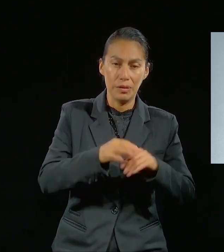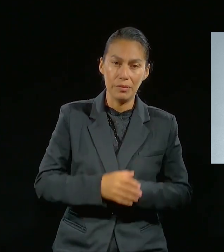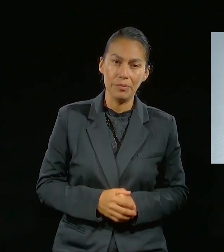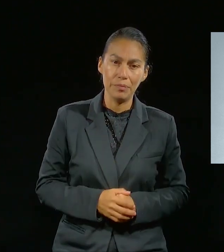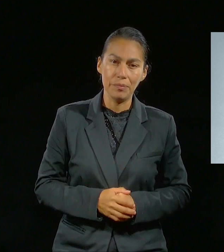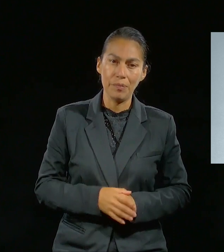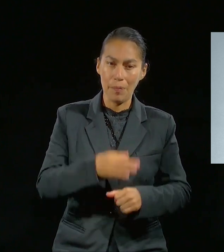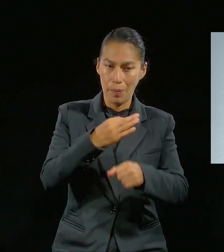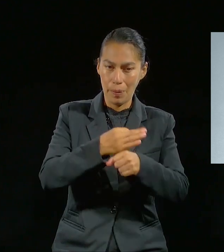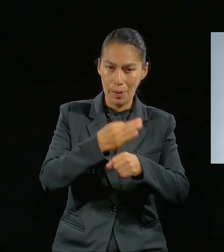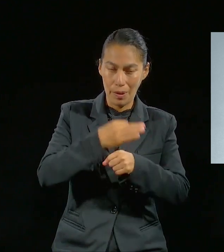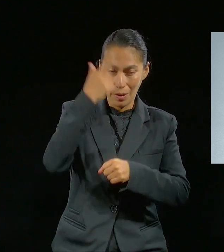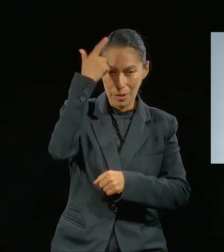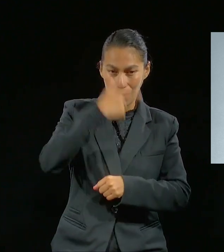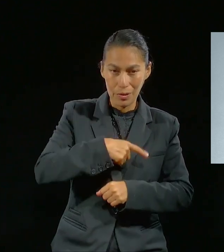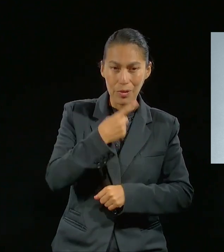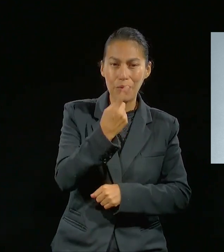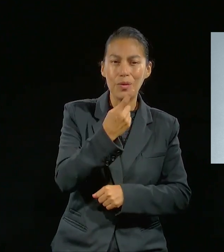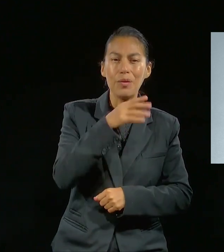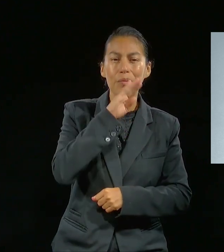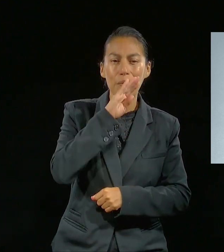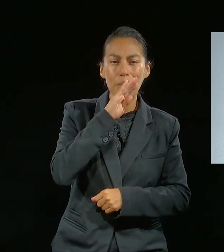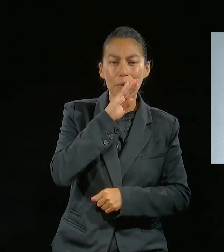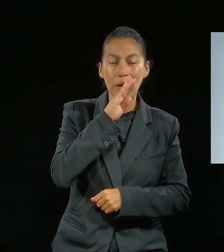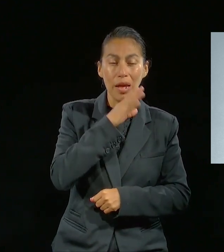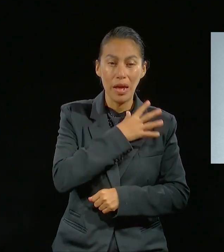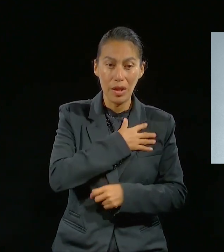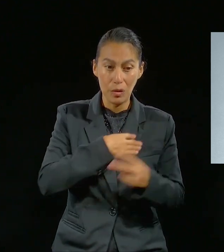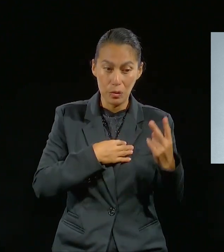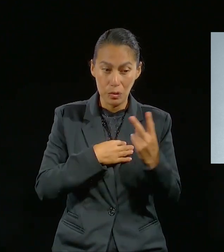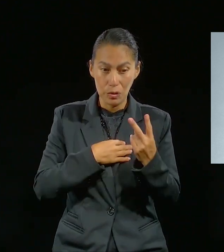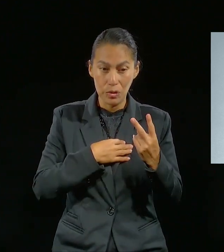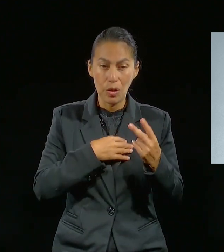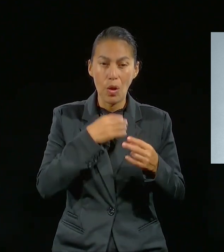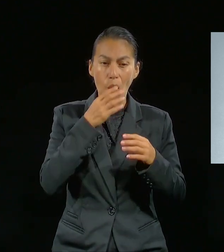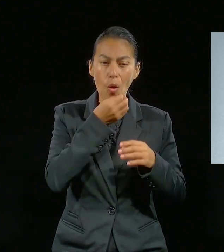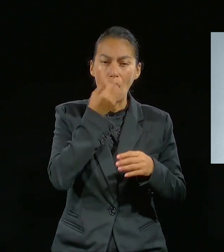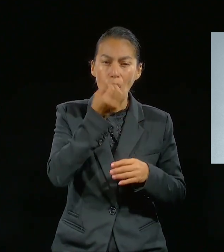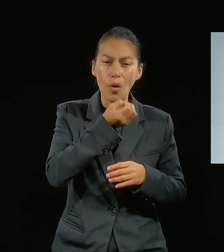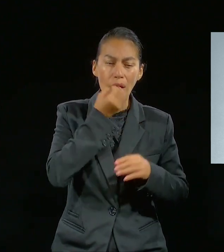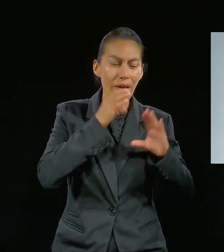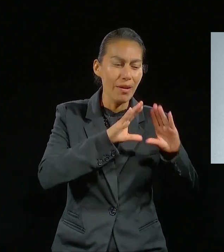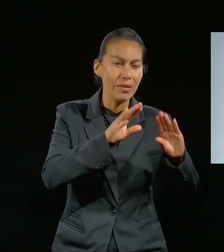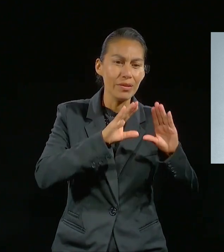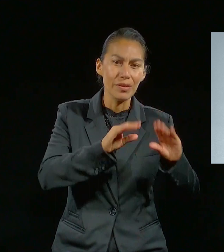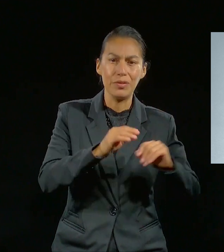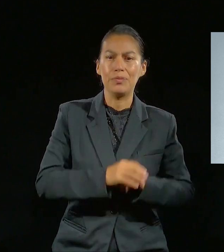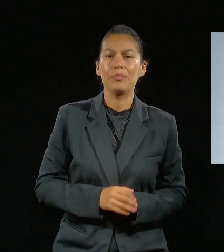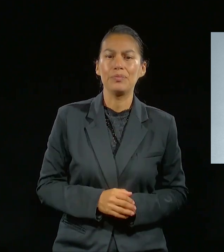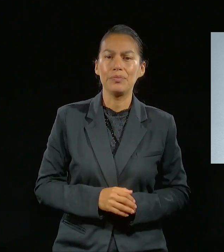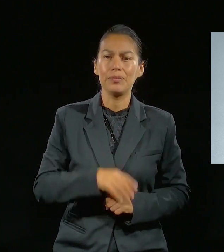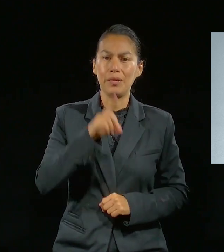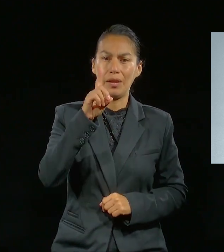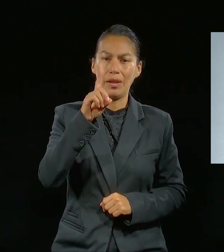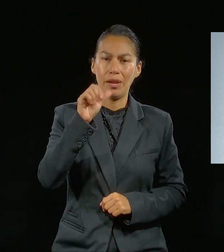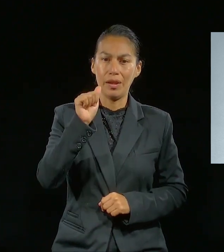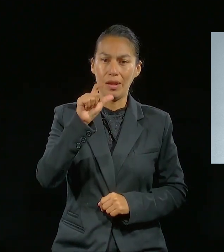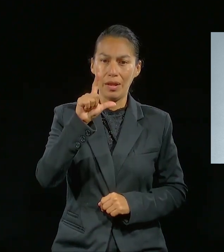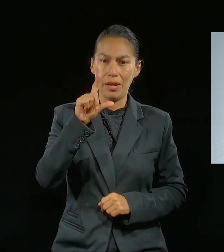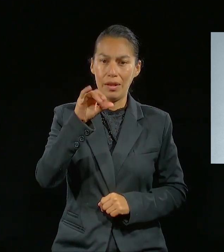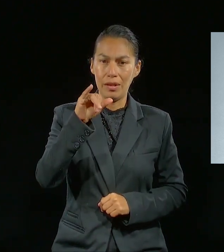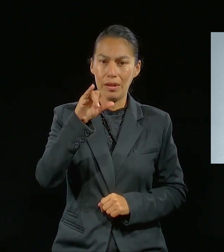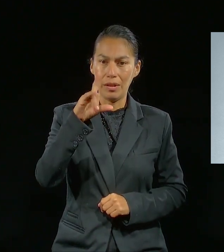tenemos una madre que enseñó a sus hijos a orar. Dalila Alpírez